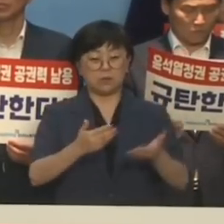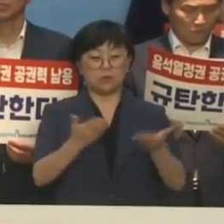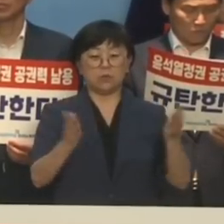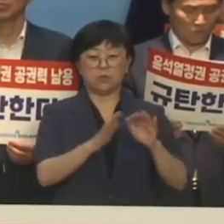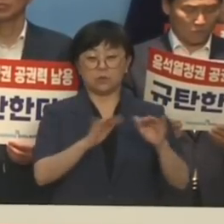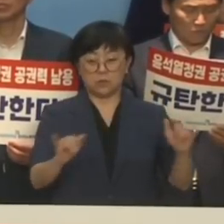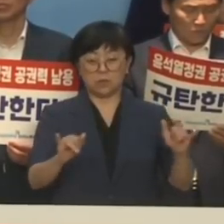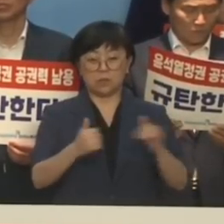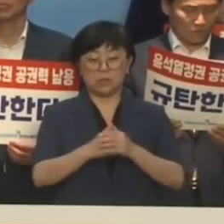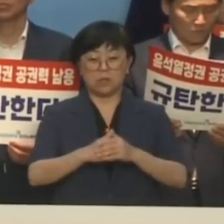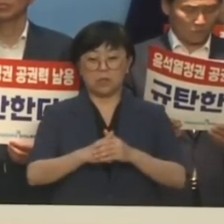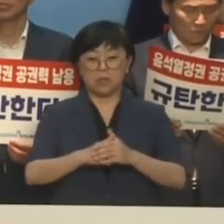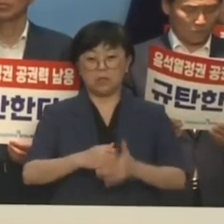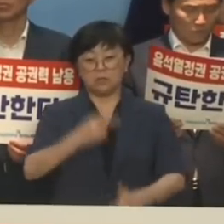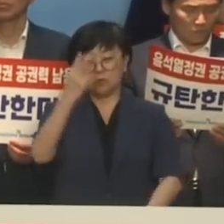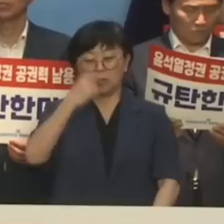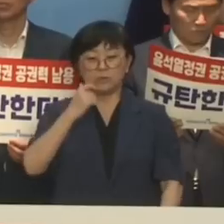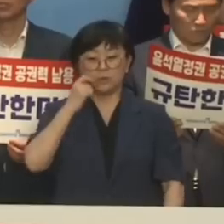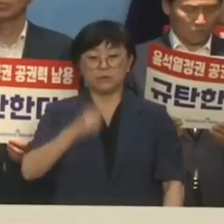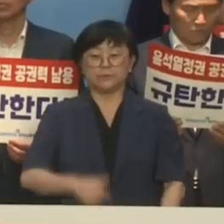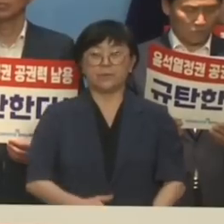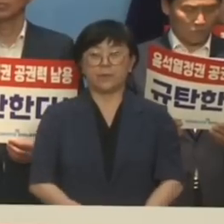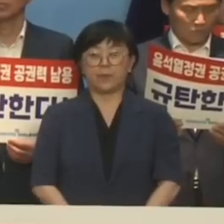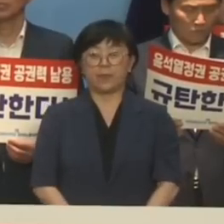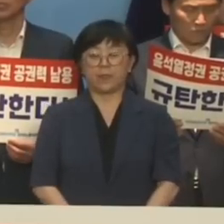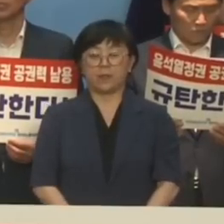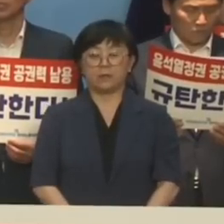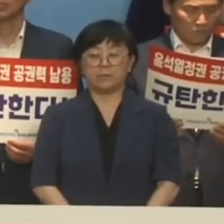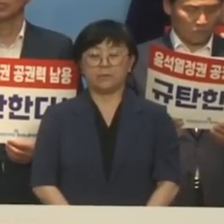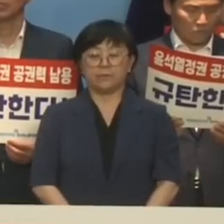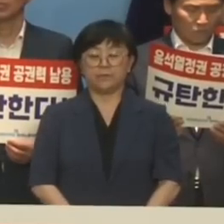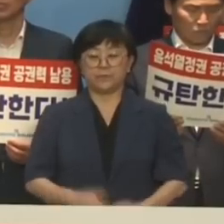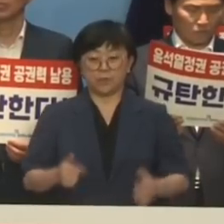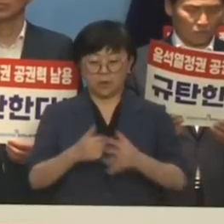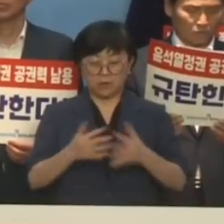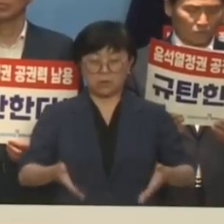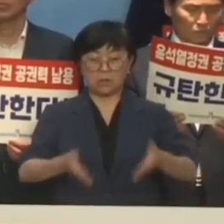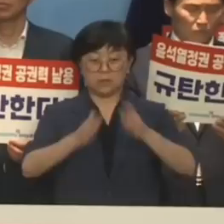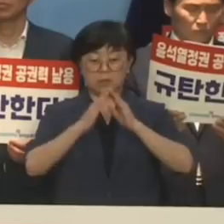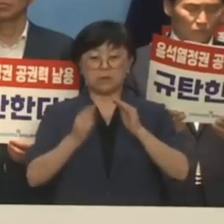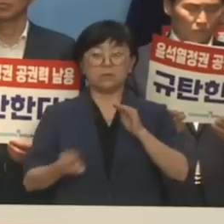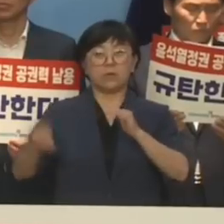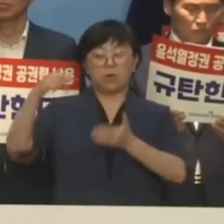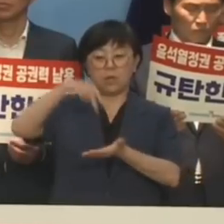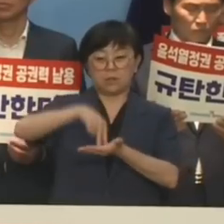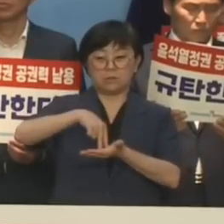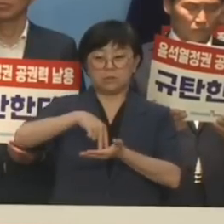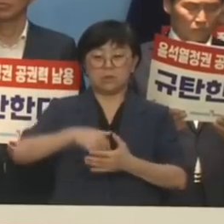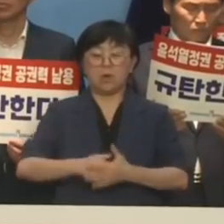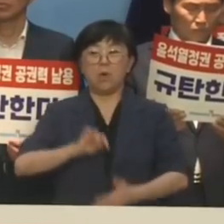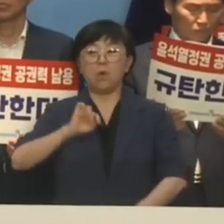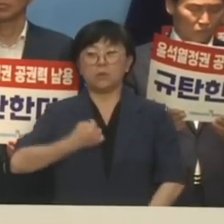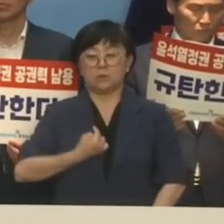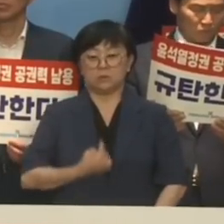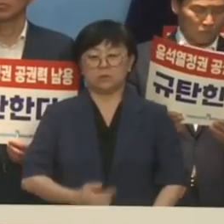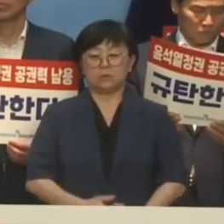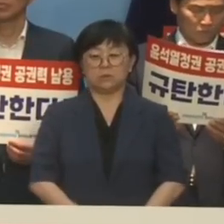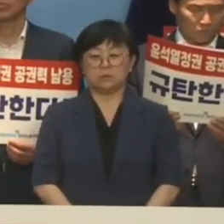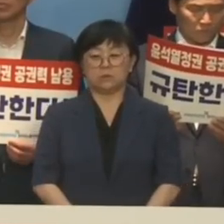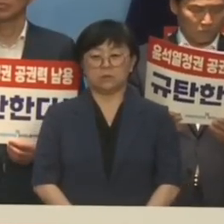절규에 눈 감을 수 없었다. 막루를 설치하고 그 위에 올라왔다. 혼자였다.